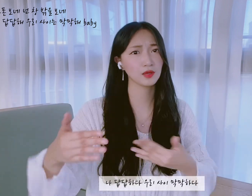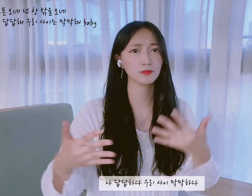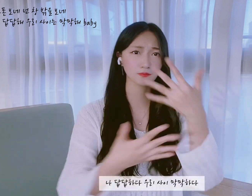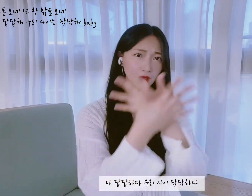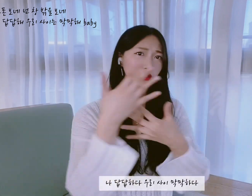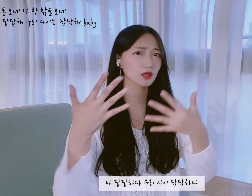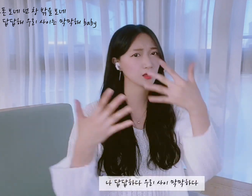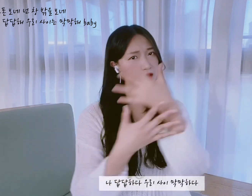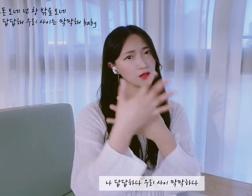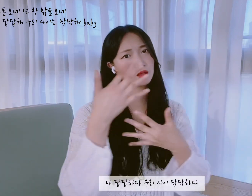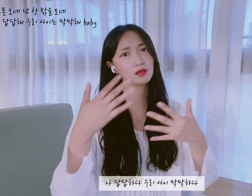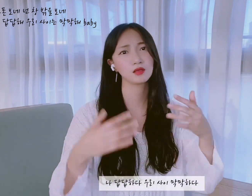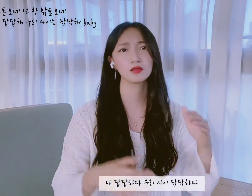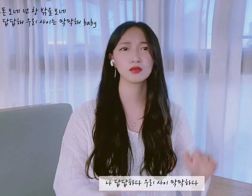사이 막막해 baby